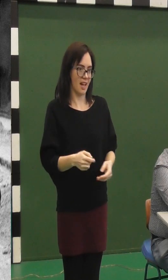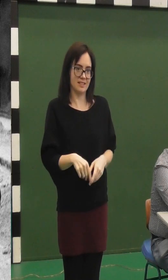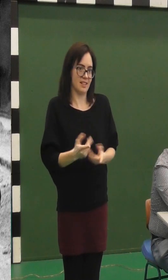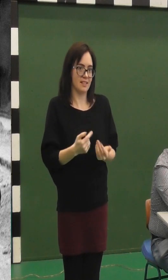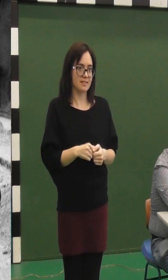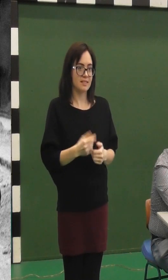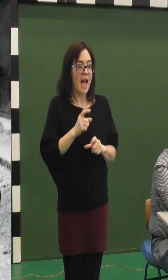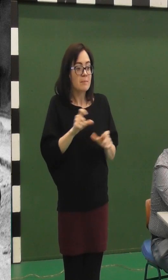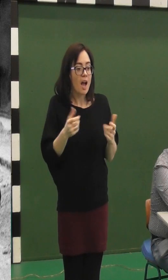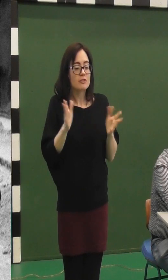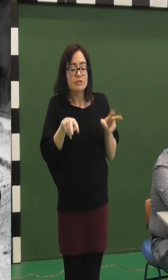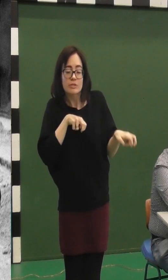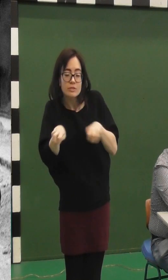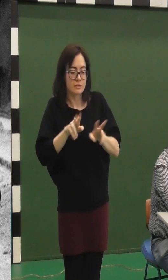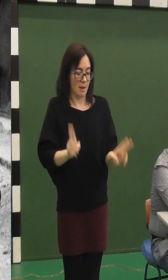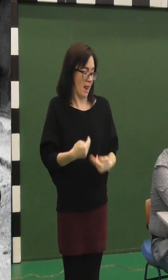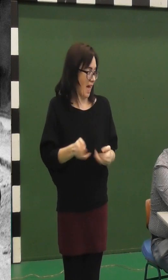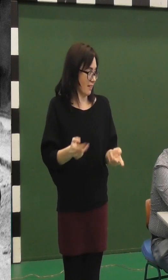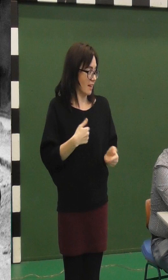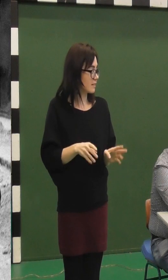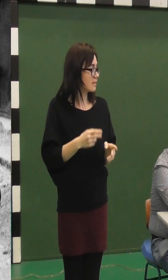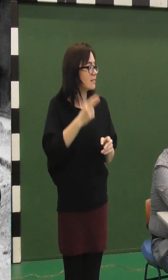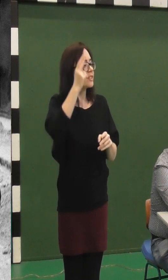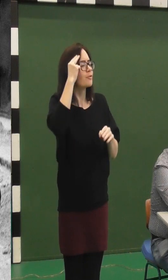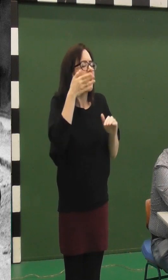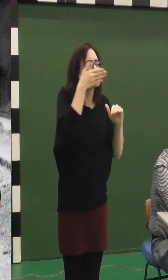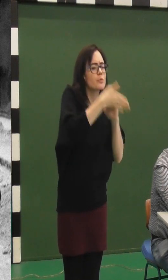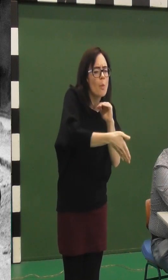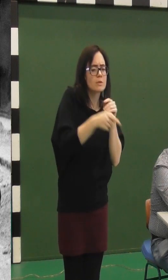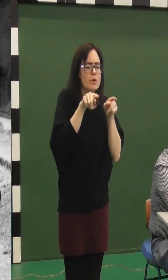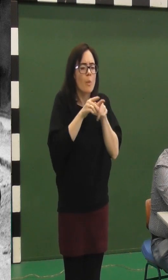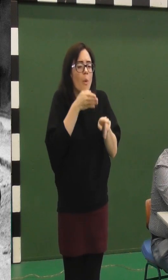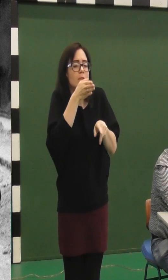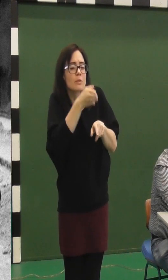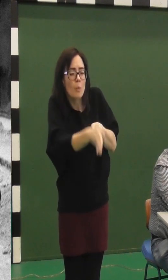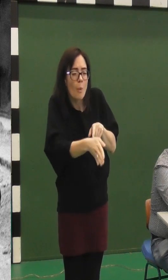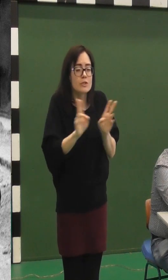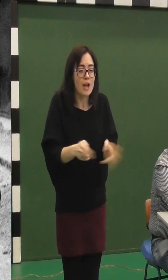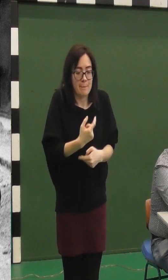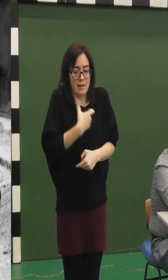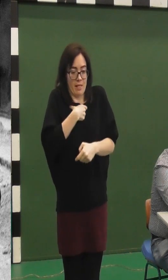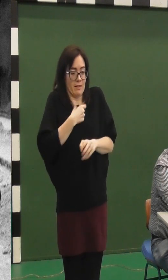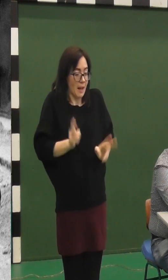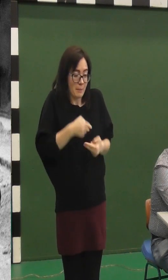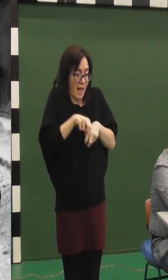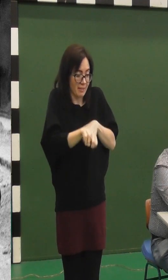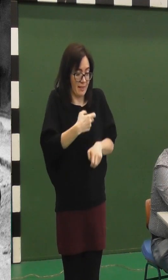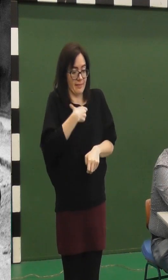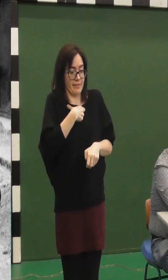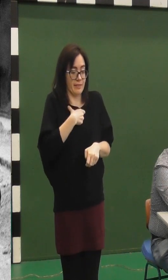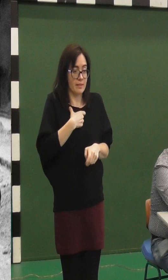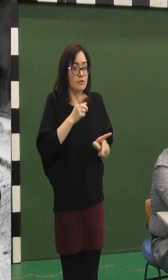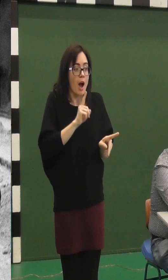Se idegenhez, se ismerőshöz, vagy rokonhoz, sehová nem lehetett menni. A